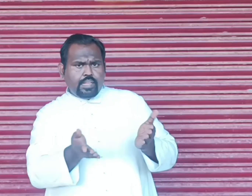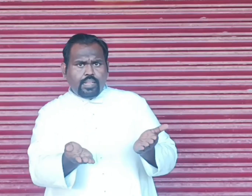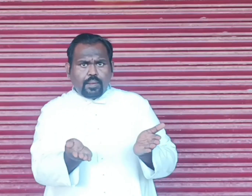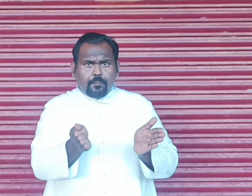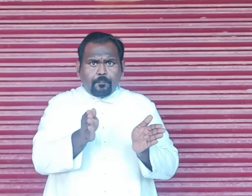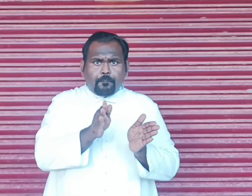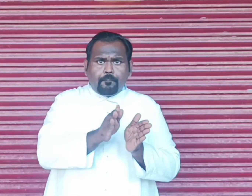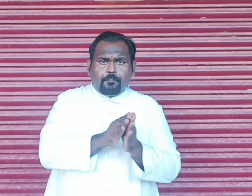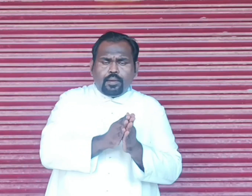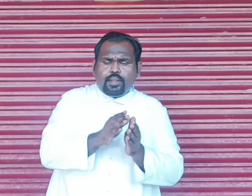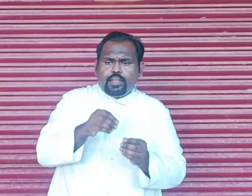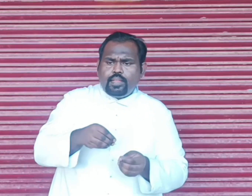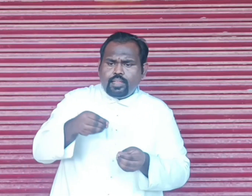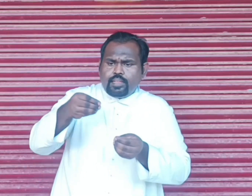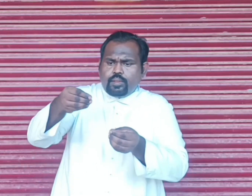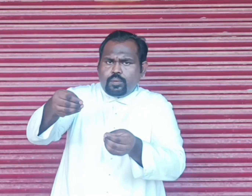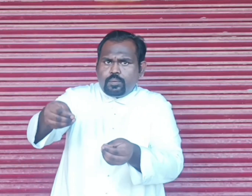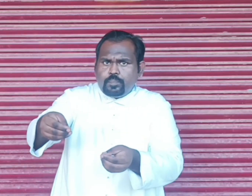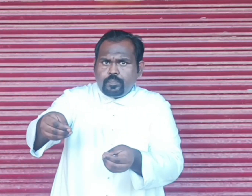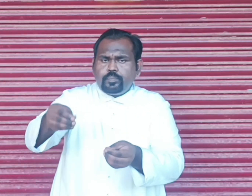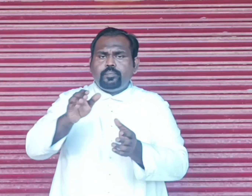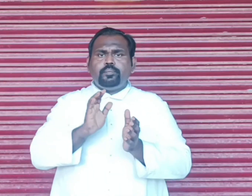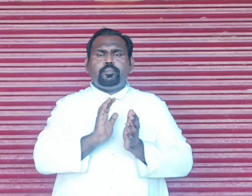മടക്കി കൊടുക്കുന്നു.